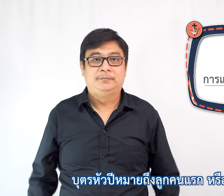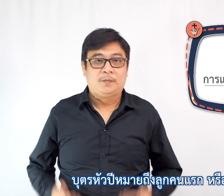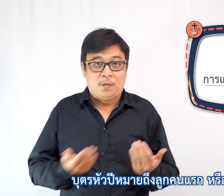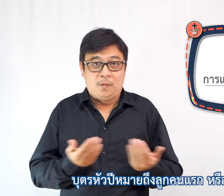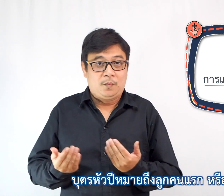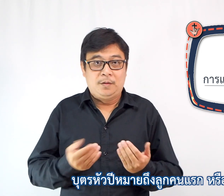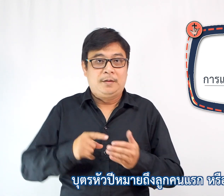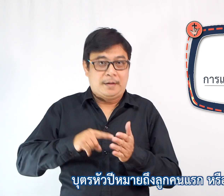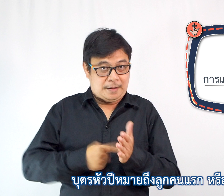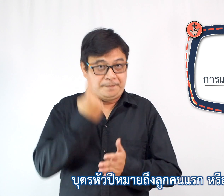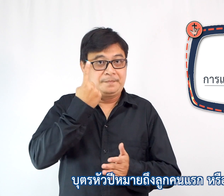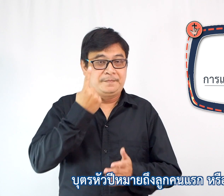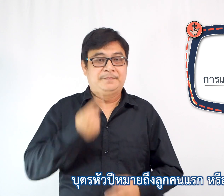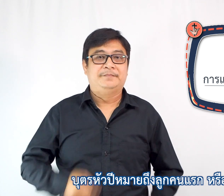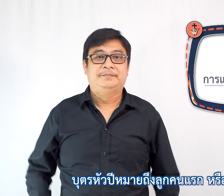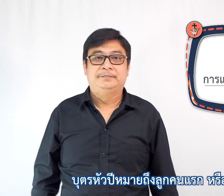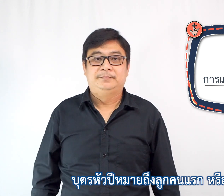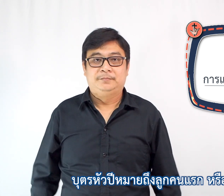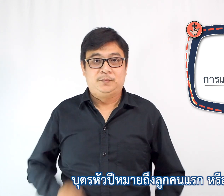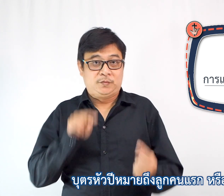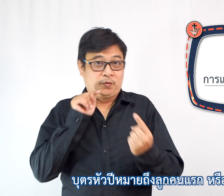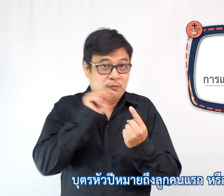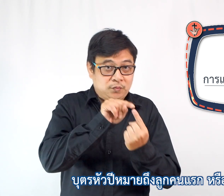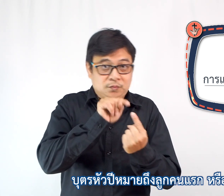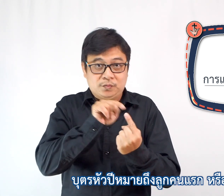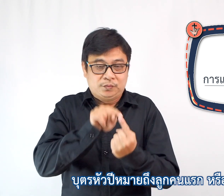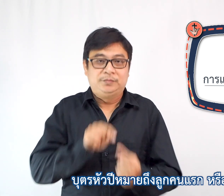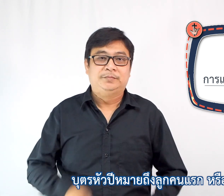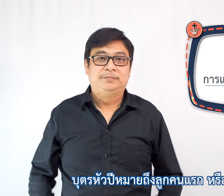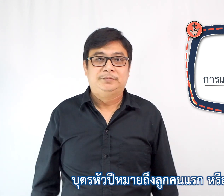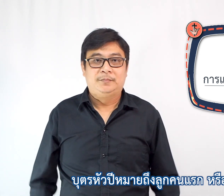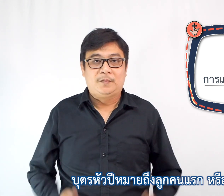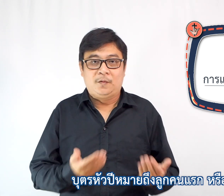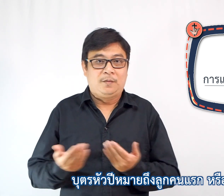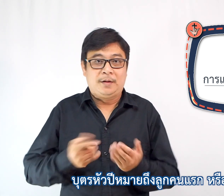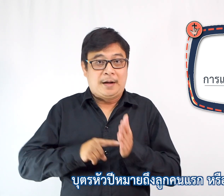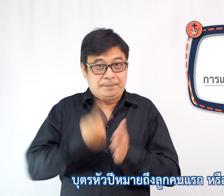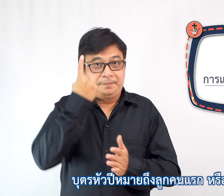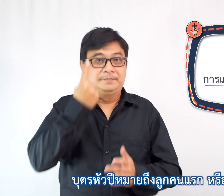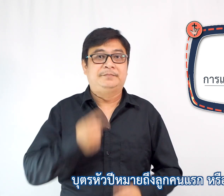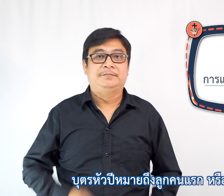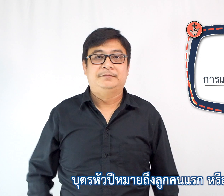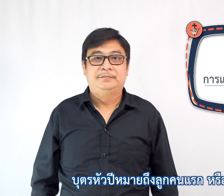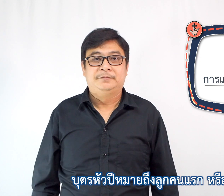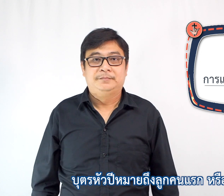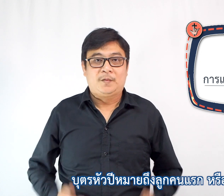บุตรหัวปีหมายถึงลูกคนแรกหรือลูกคนโตนั่นเอง